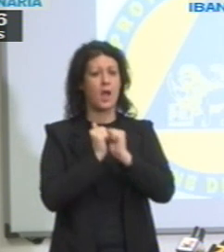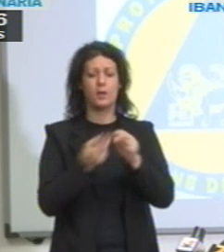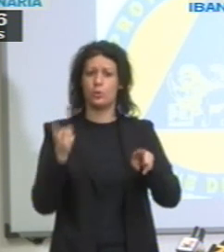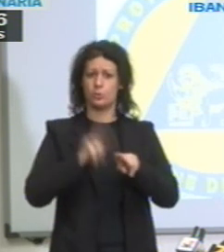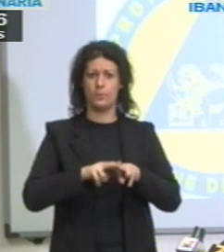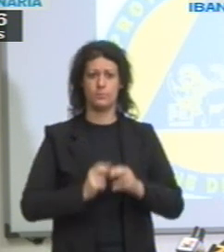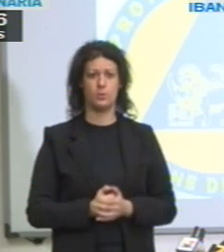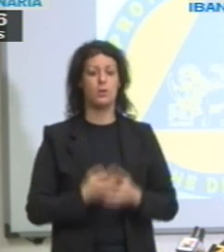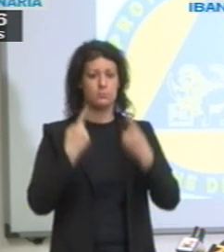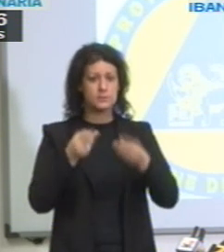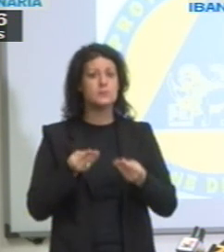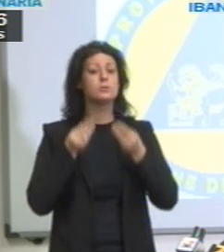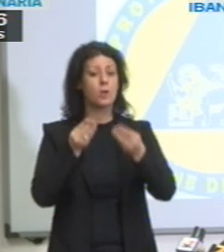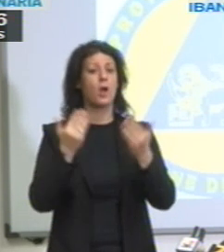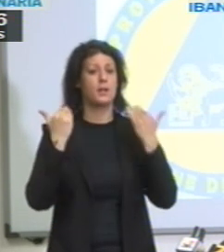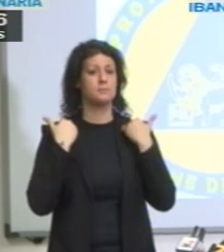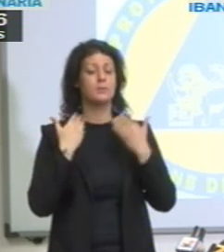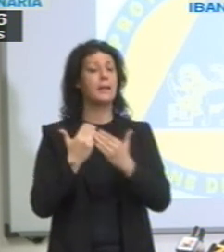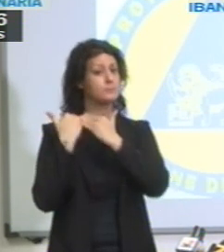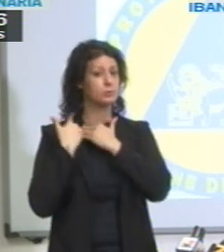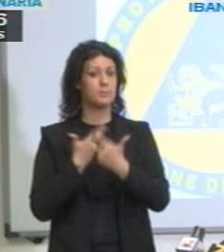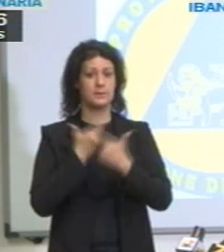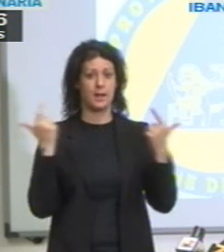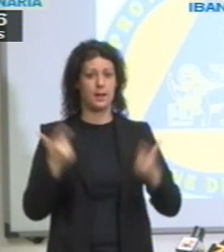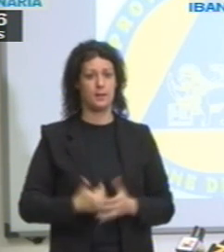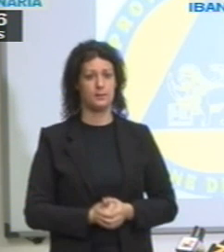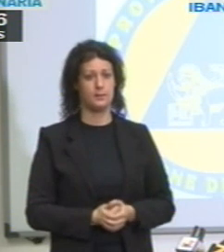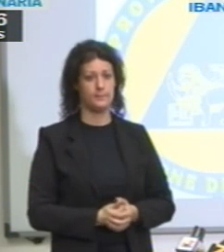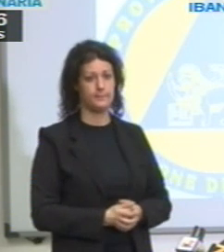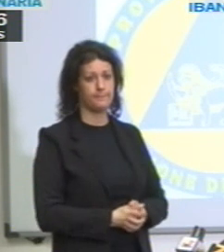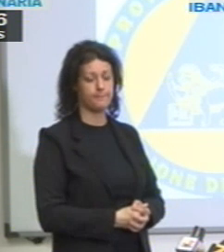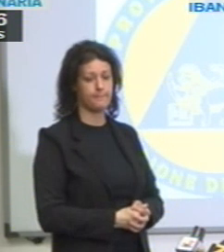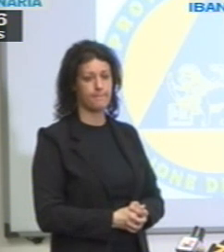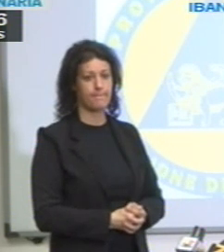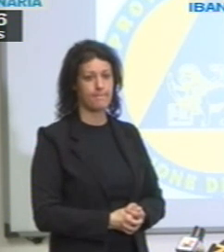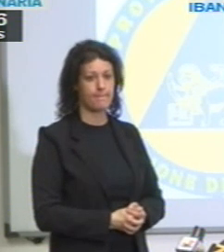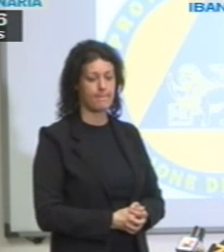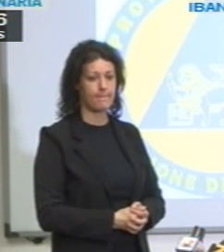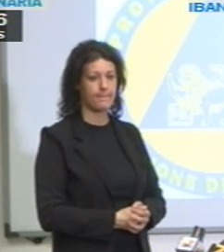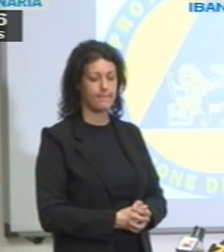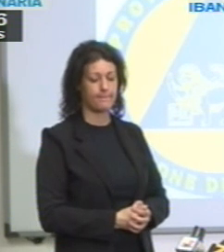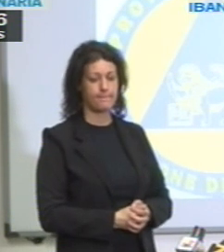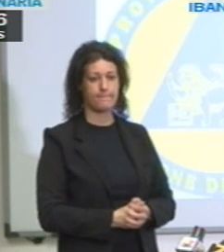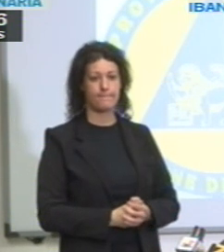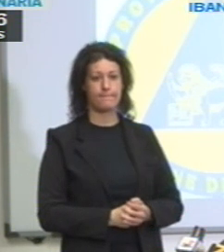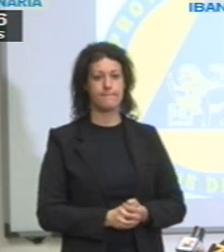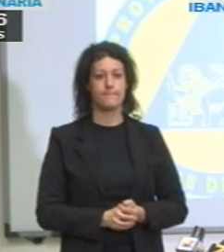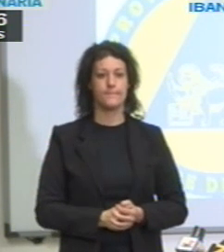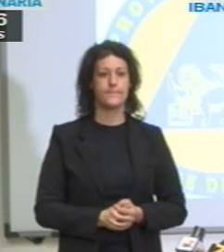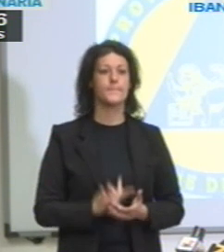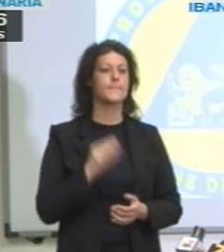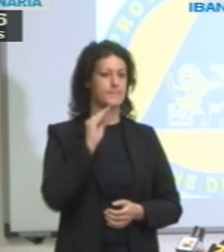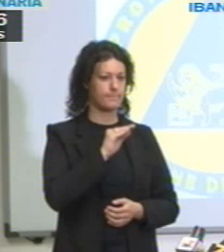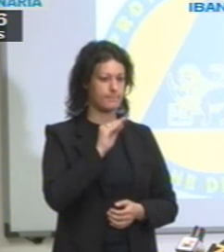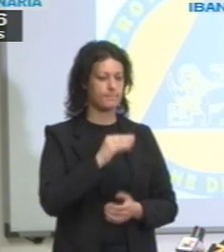anzi una grande responsabilità. Anna Maria Parisi. Sì, Presidente, altre due domande. Rifacendomi a quanto appena detto lei, appunto, della